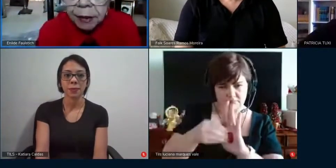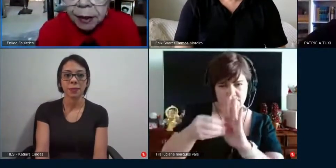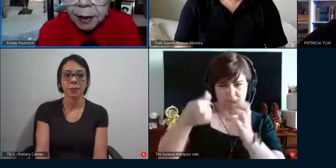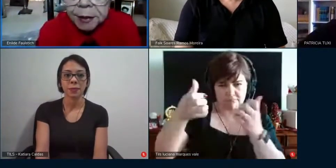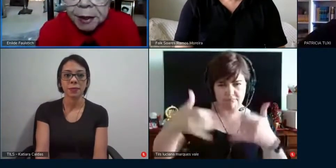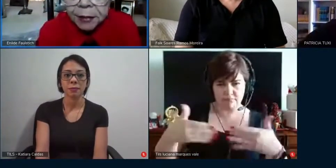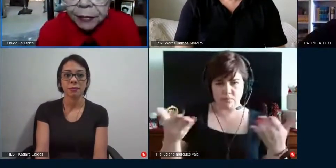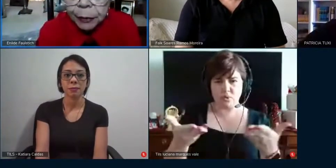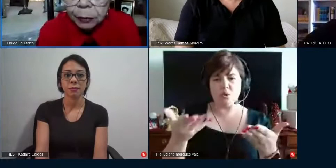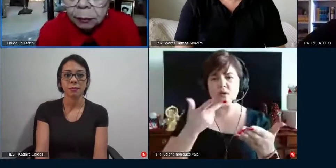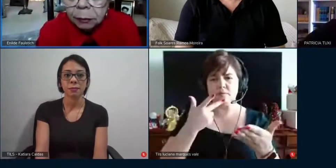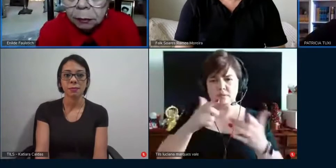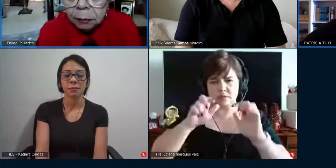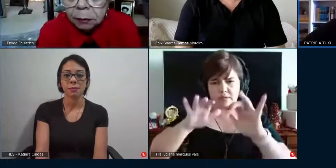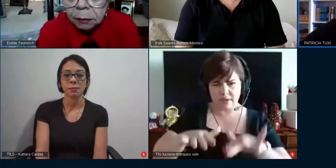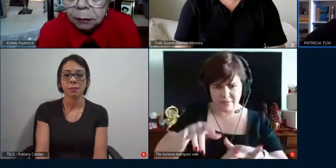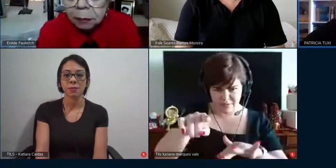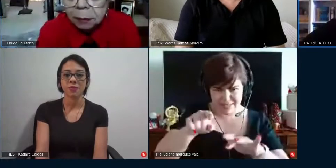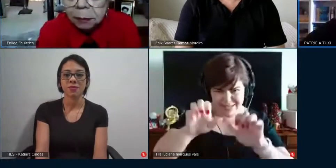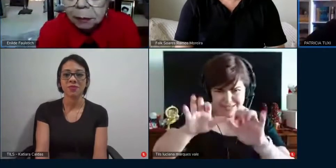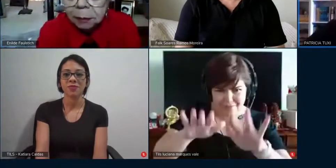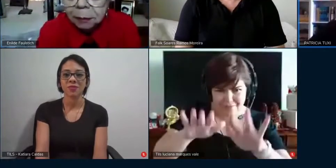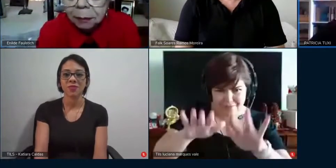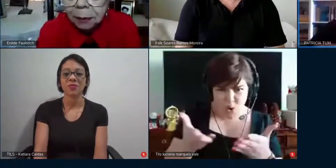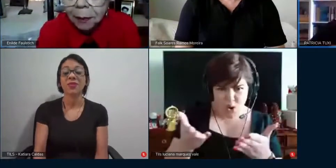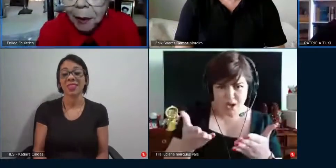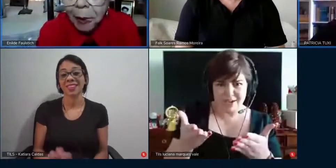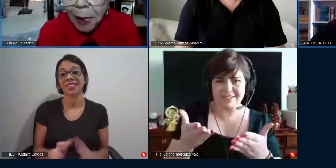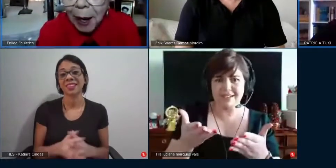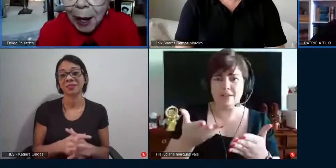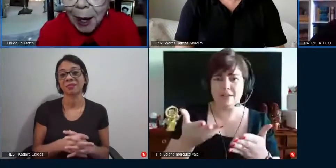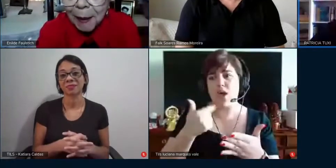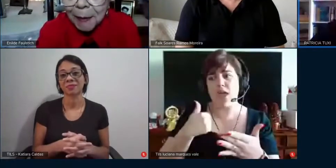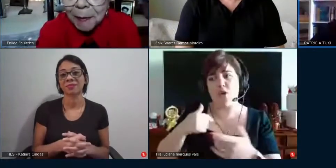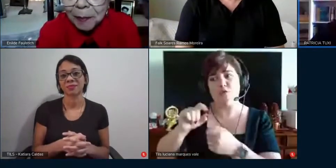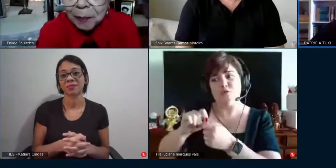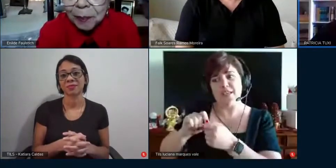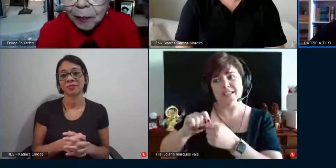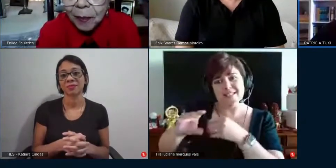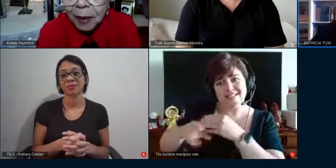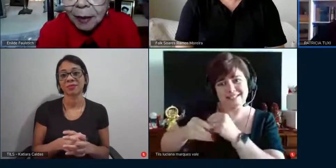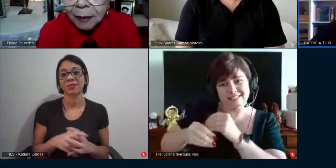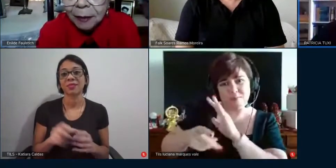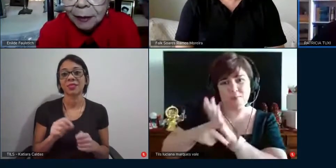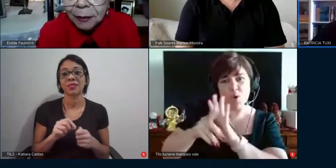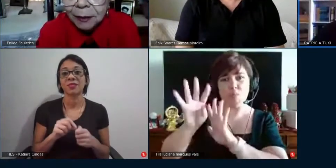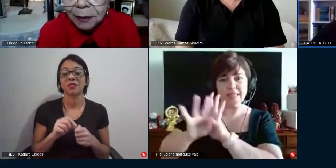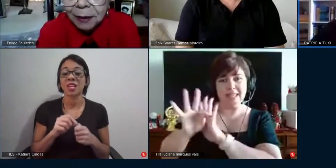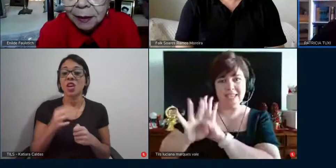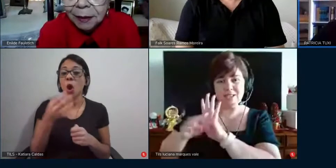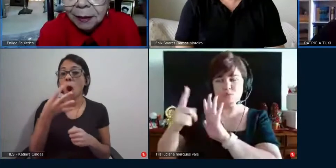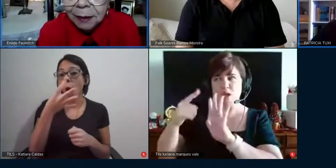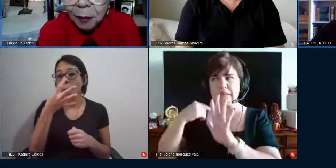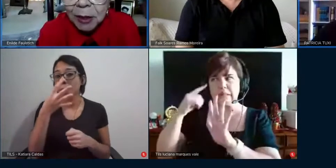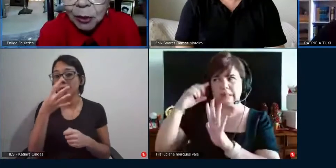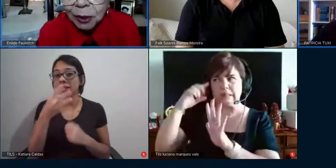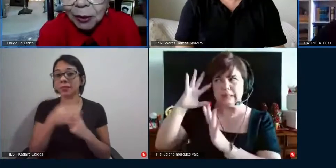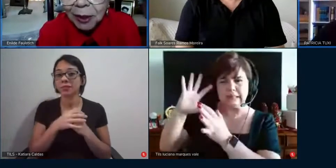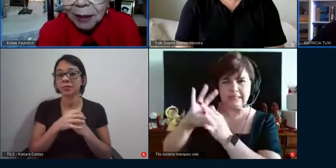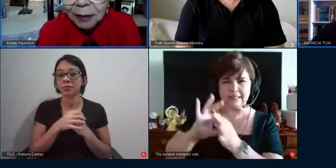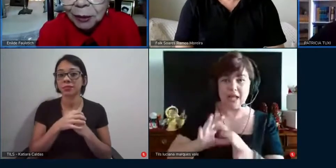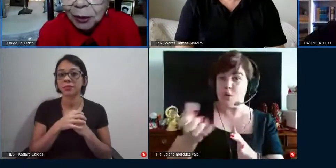aí, ela escreveu. Eu fiz uma observação pelos textos, professora, porque não,